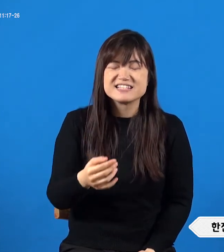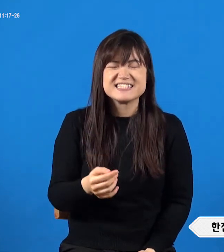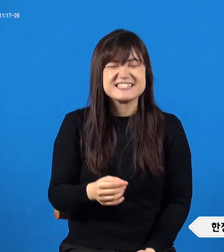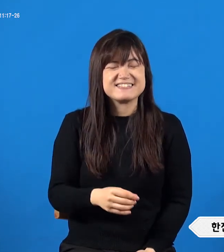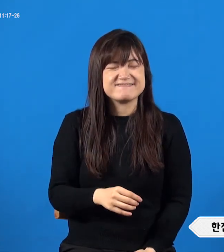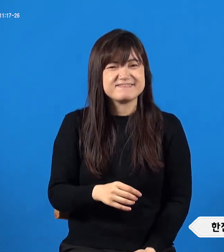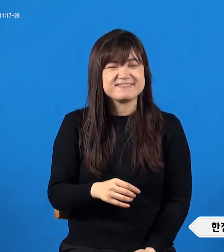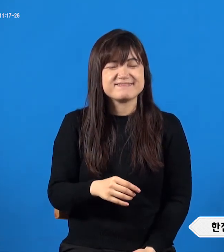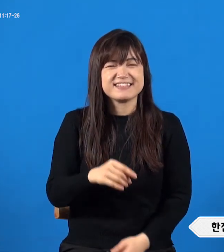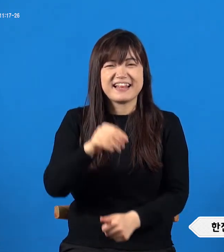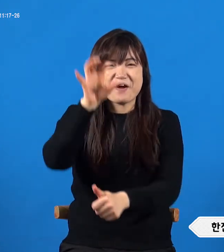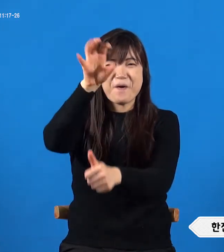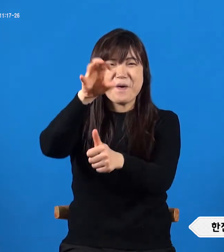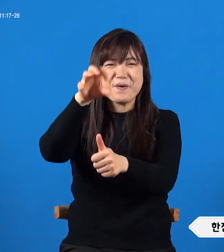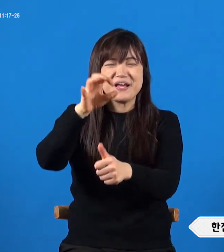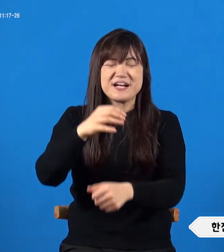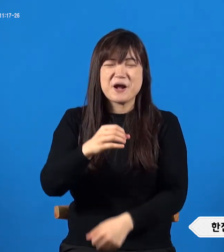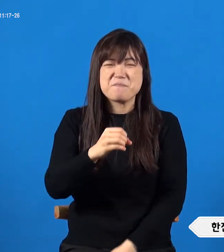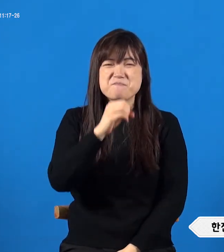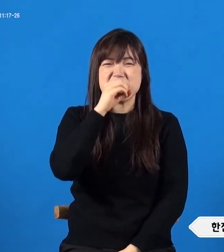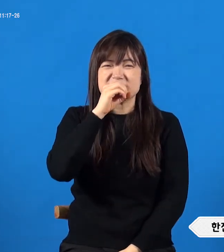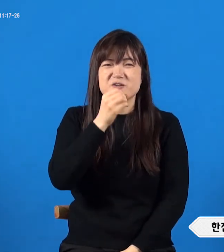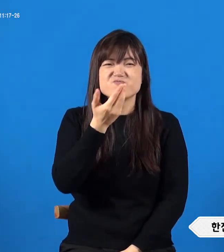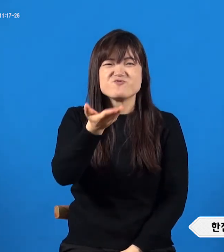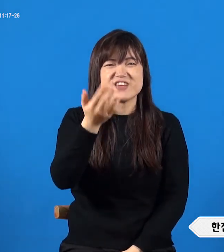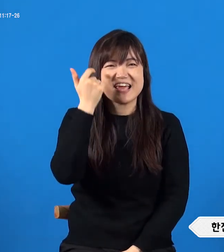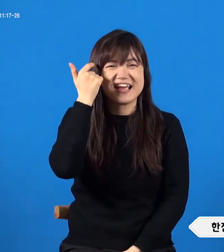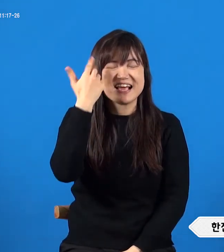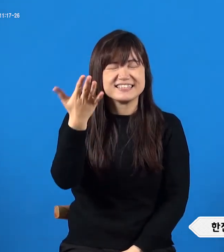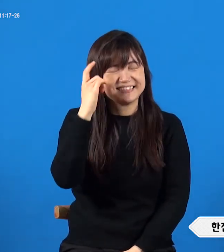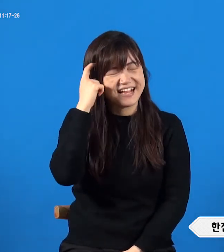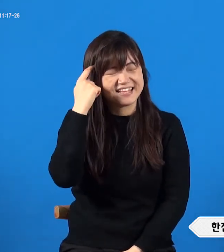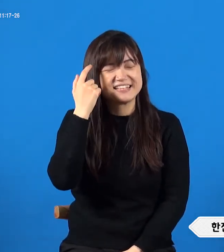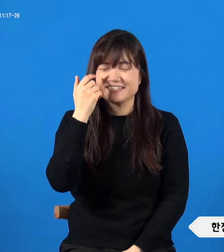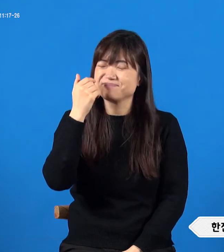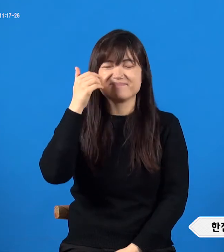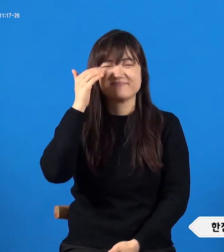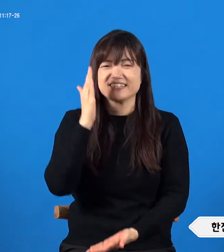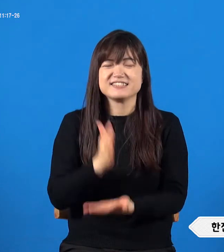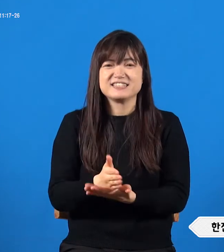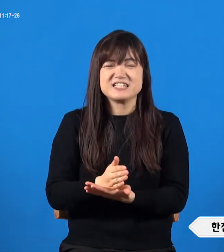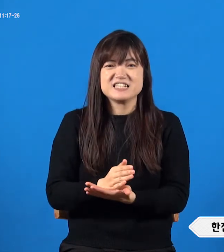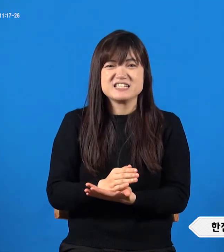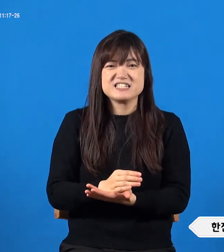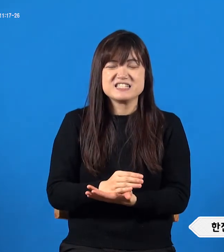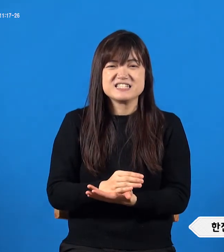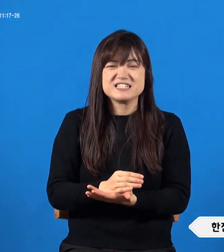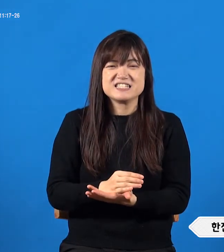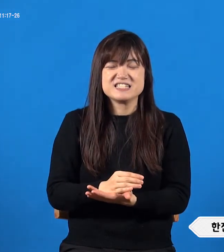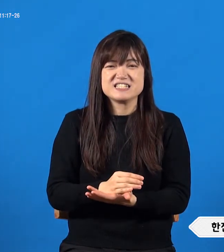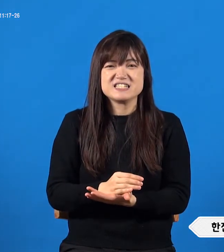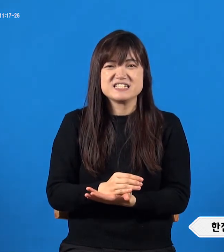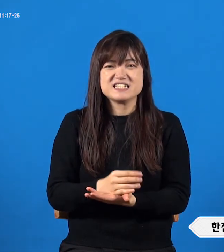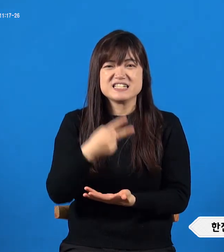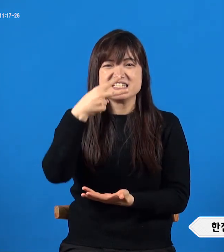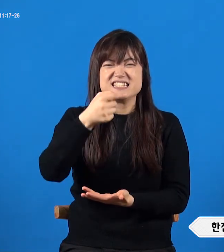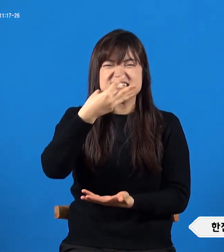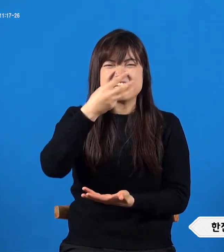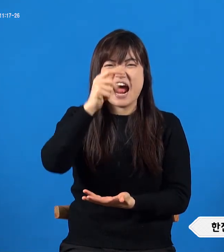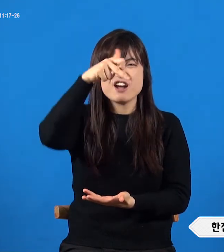하다가 제가 참았습니다. 예수님 피를 빨대를 꽂아가지고 마시다니 드라큘라도 아니고